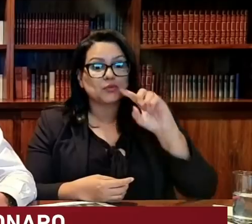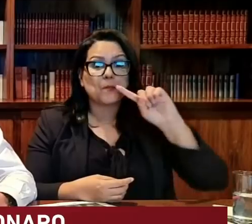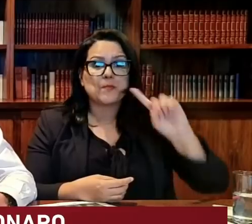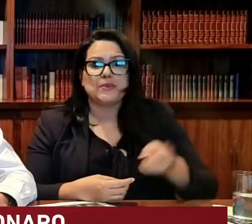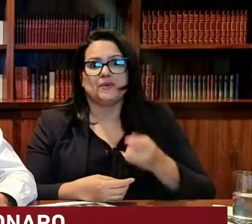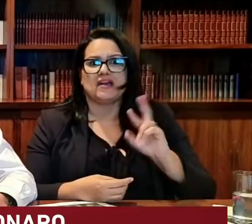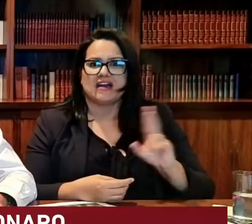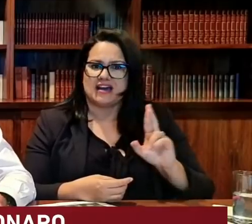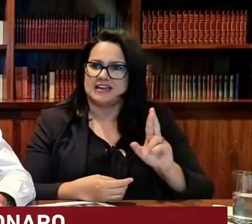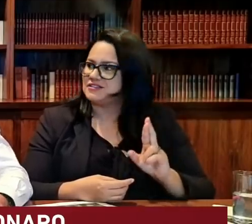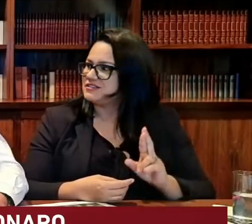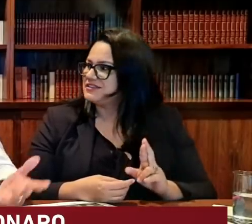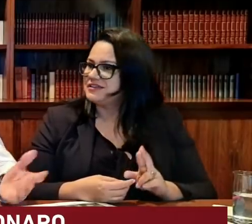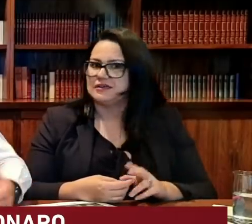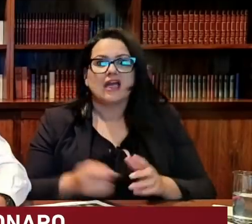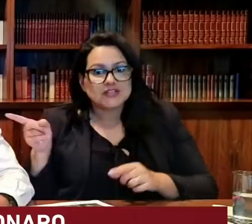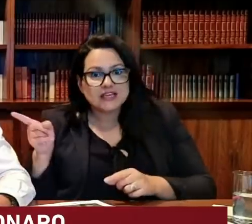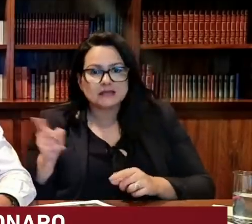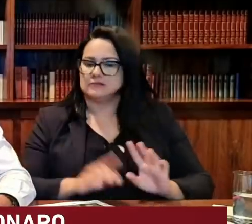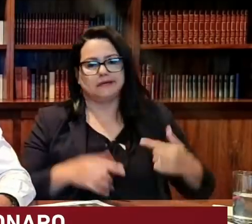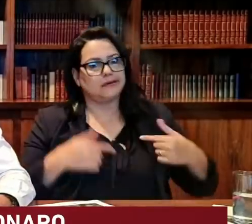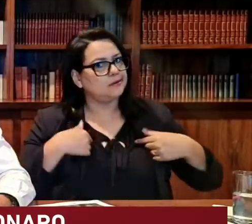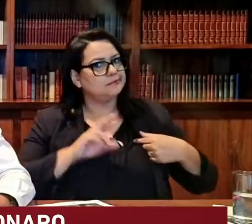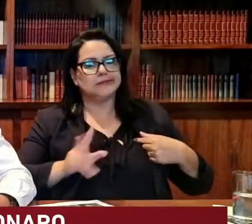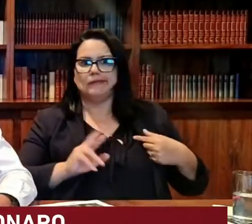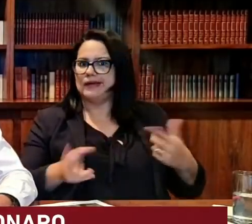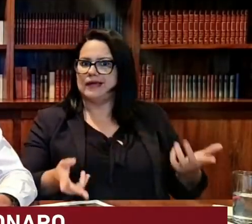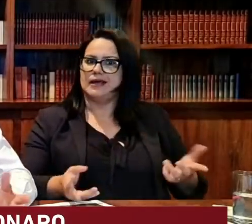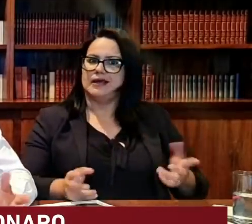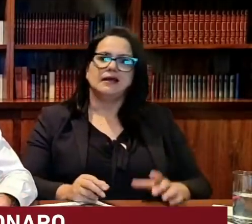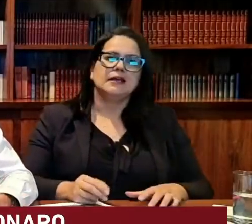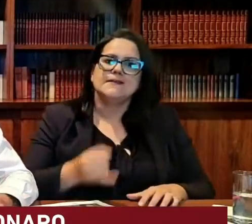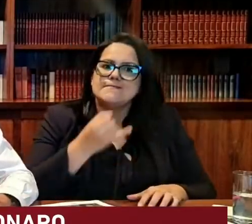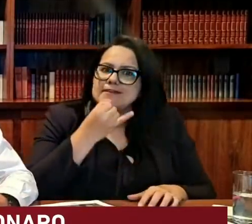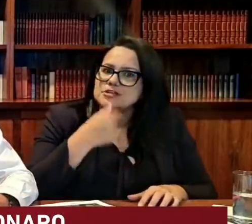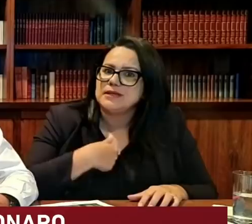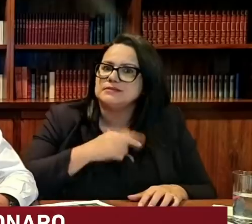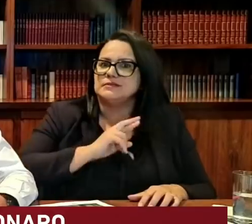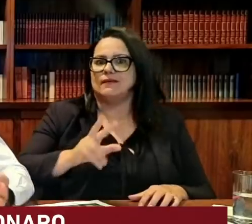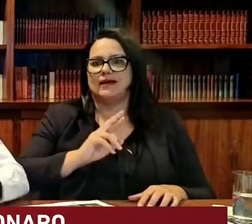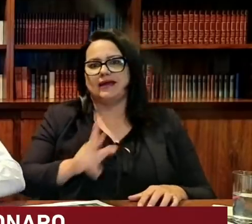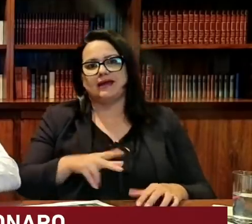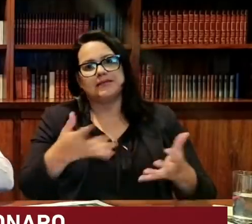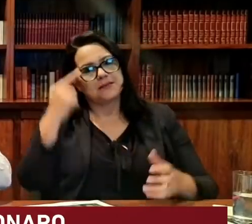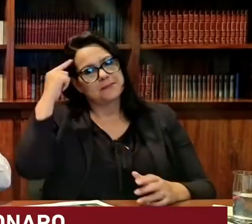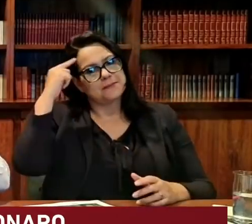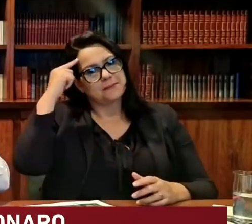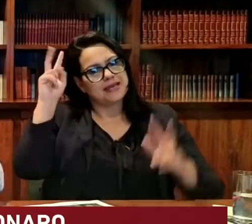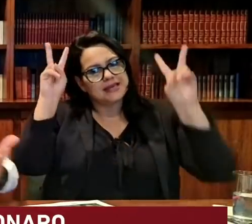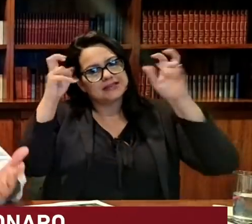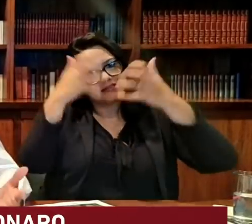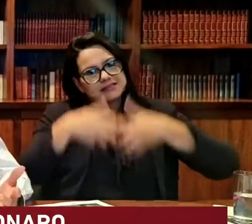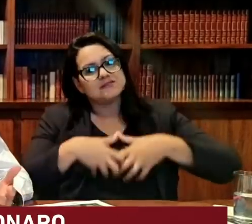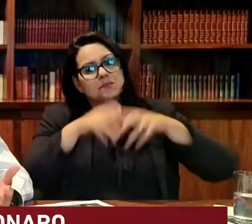R$454.000. Era o senhor, não? Não, não era eu. Não, não, infelizmente não era eu, tá certo? Mas eu fico pensando,